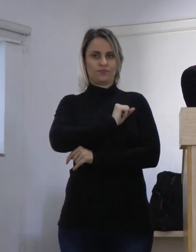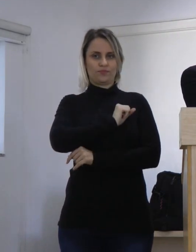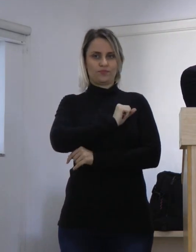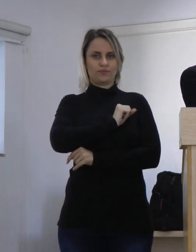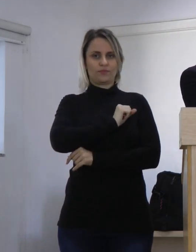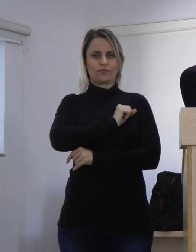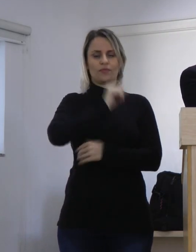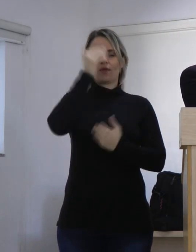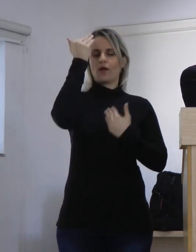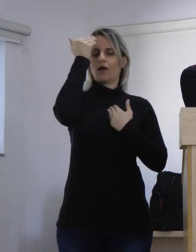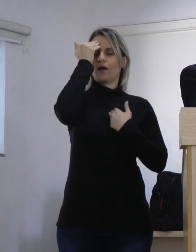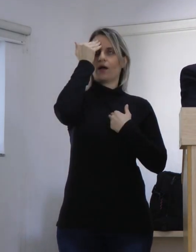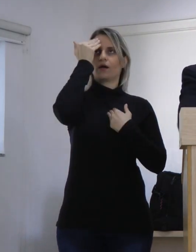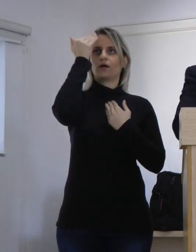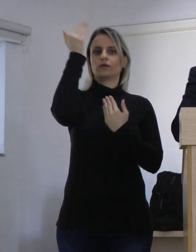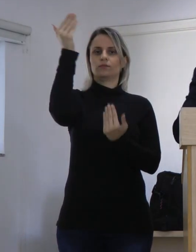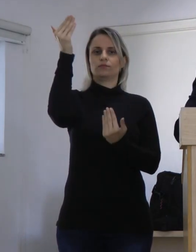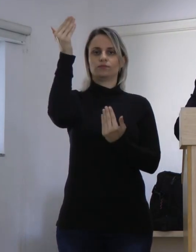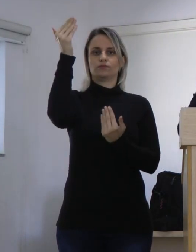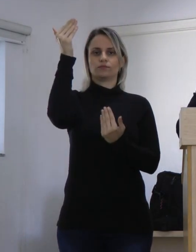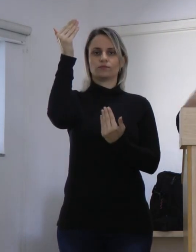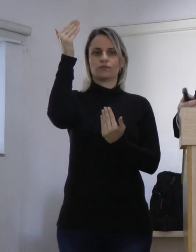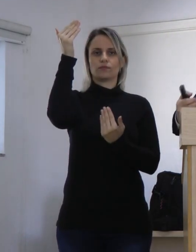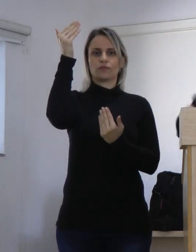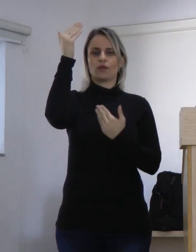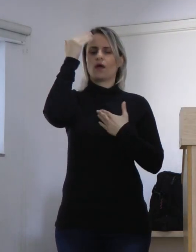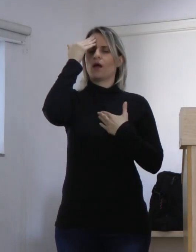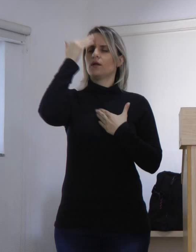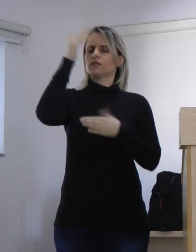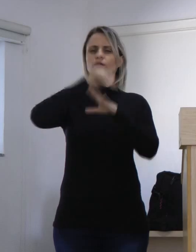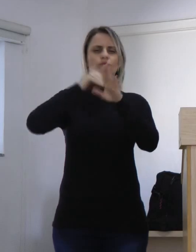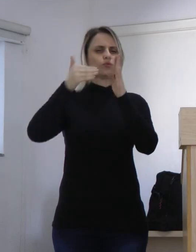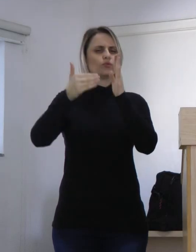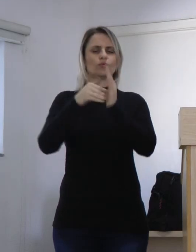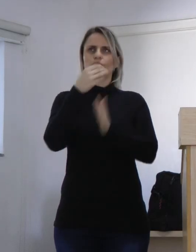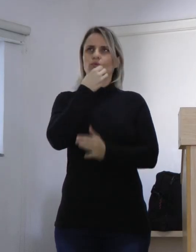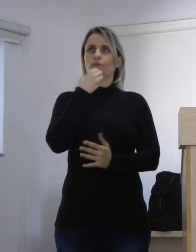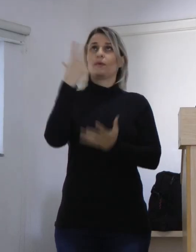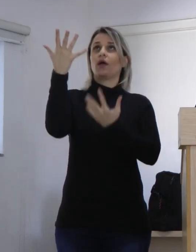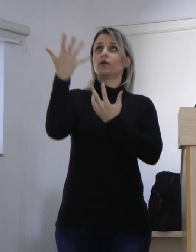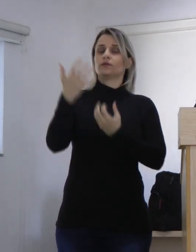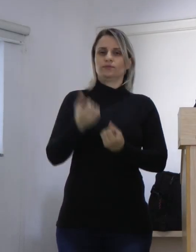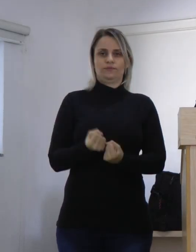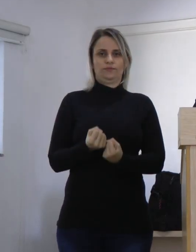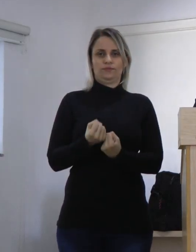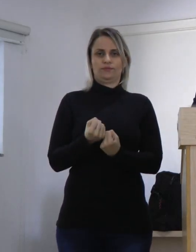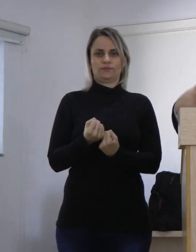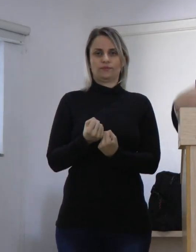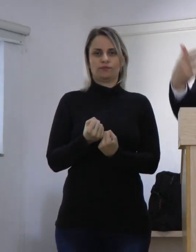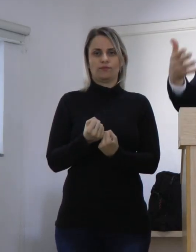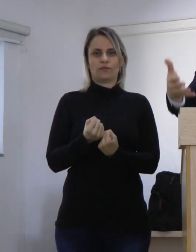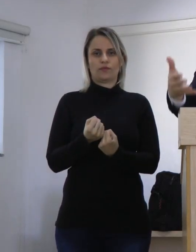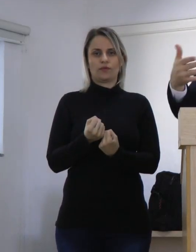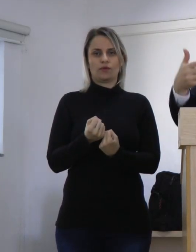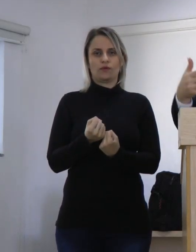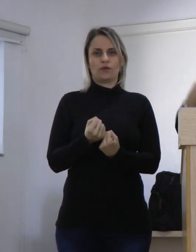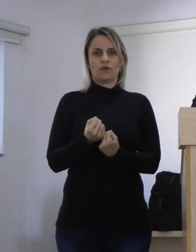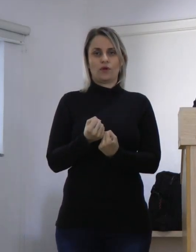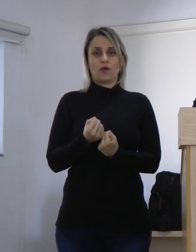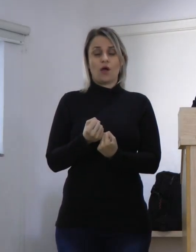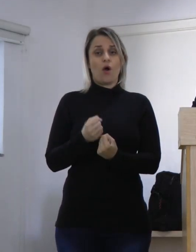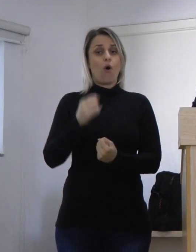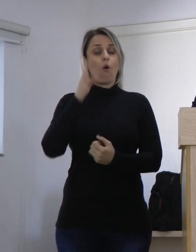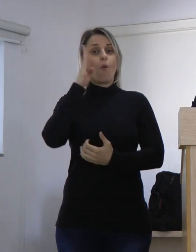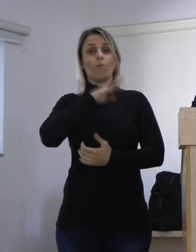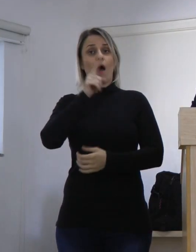gente agradecer a todo bem que nós recebemos, a todo mal que deixa de nos